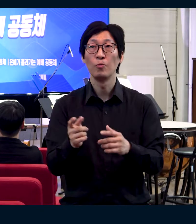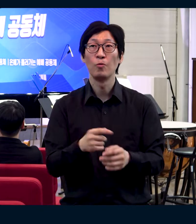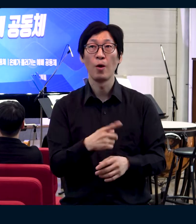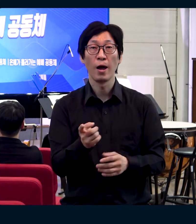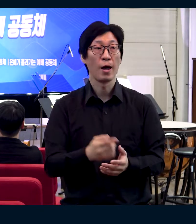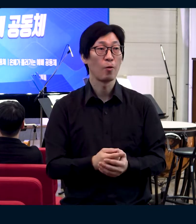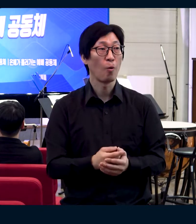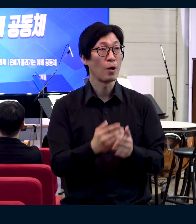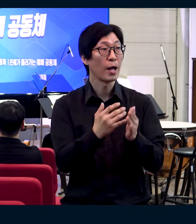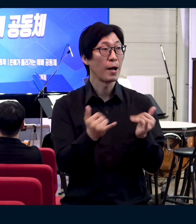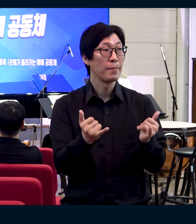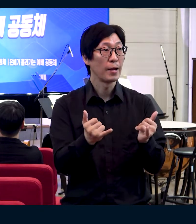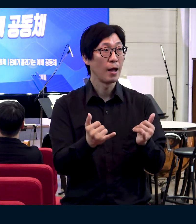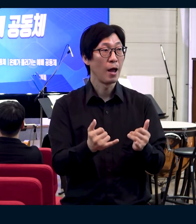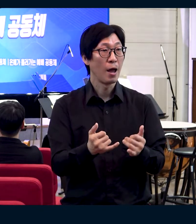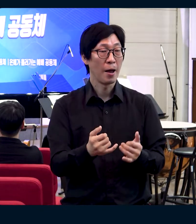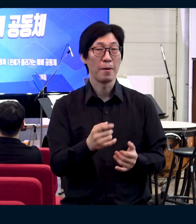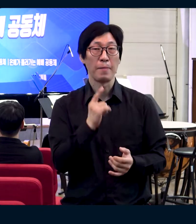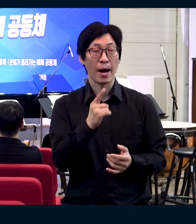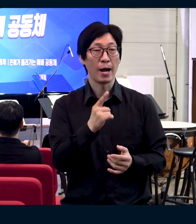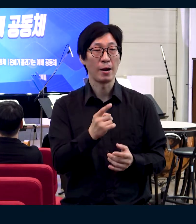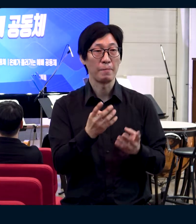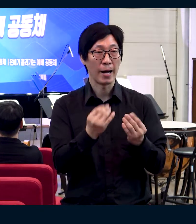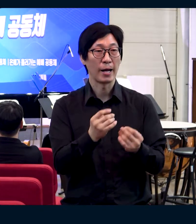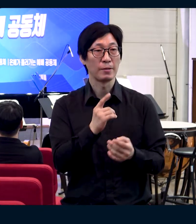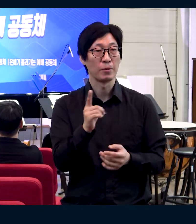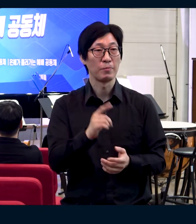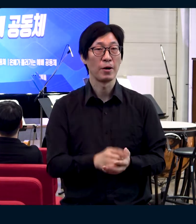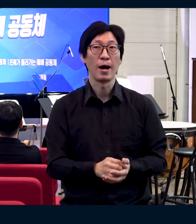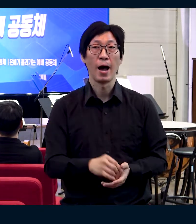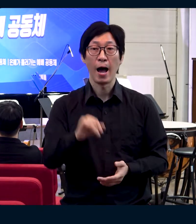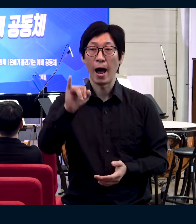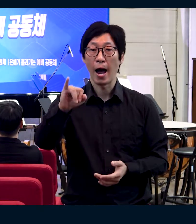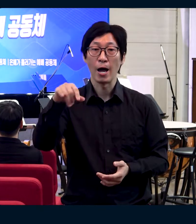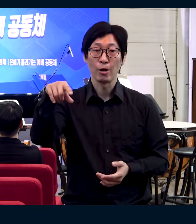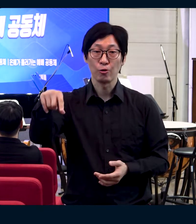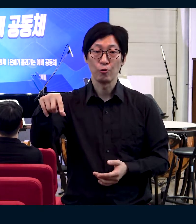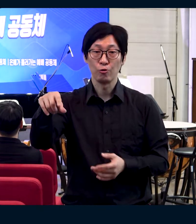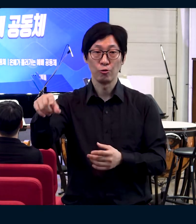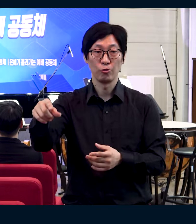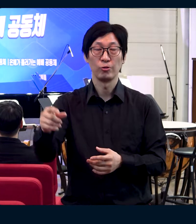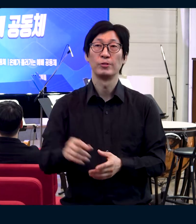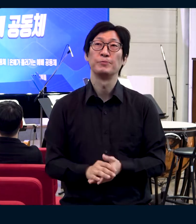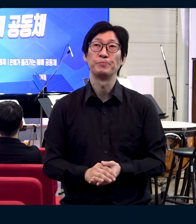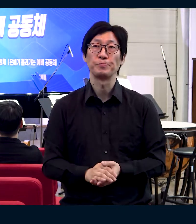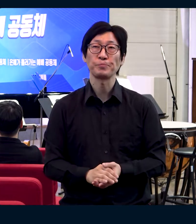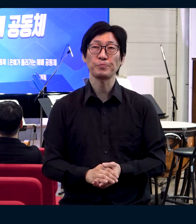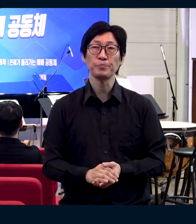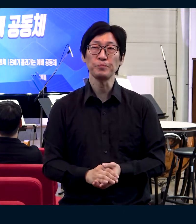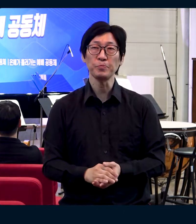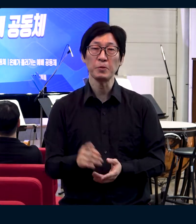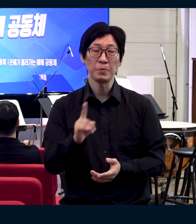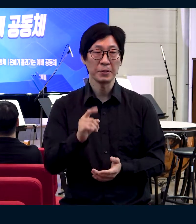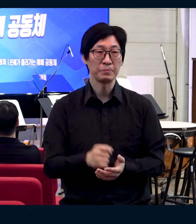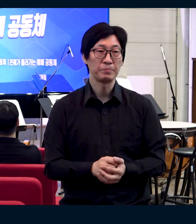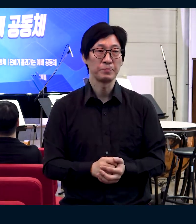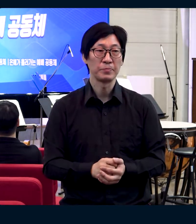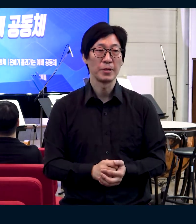사실은 사람들한테 정말 많이 언급되고 있는 이 IQ라는 말에 변형된 말이 있는데, 그게 바로